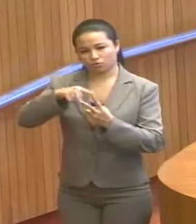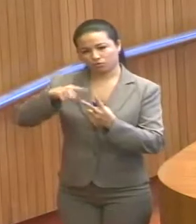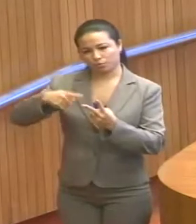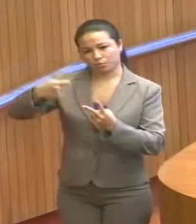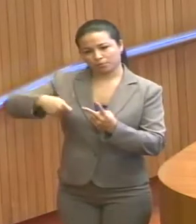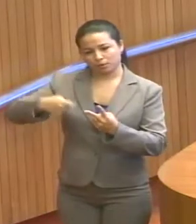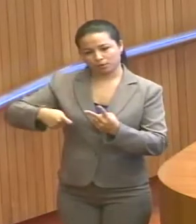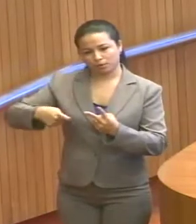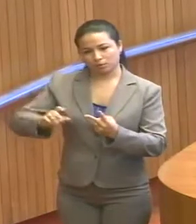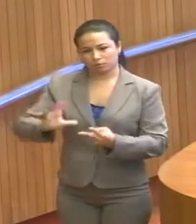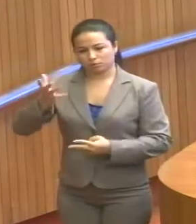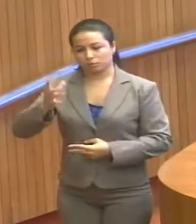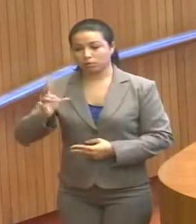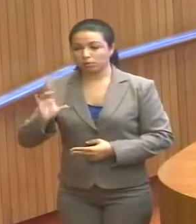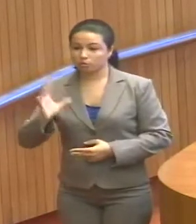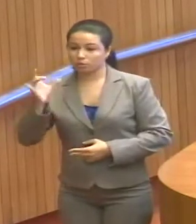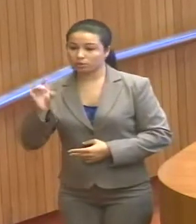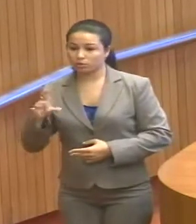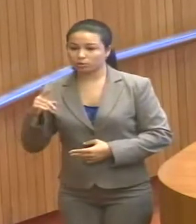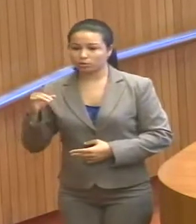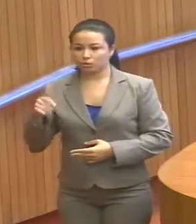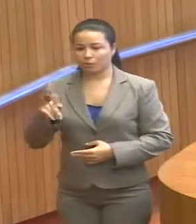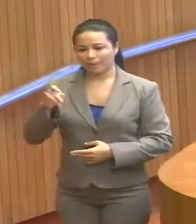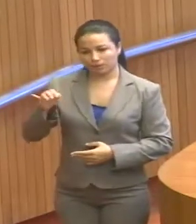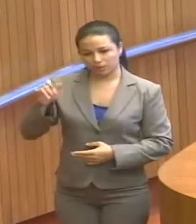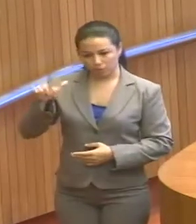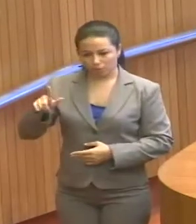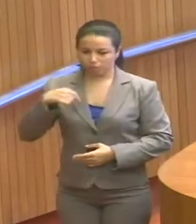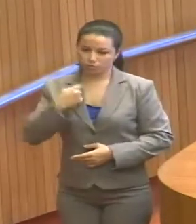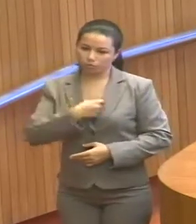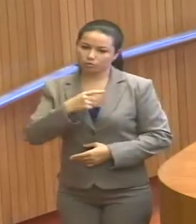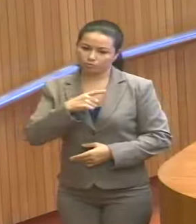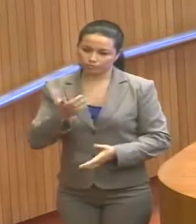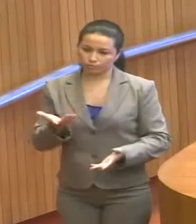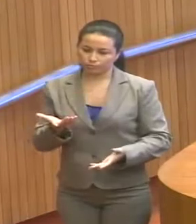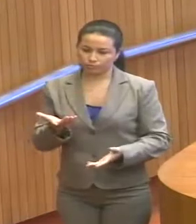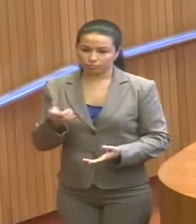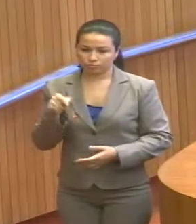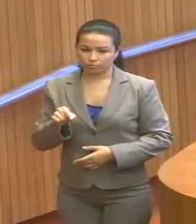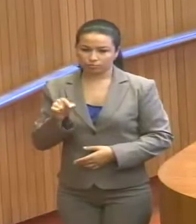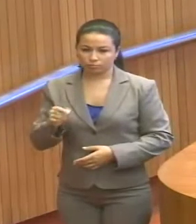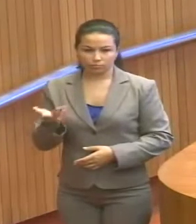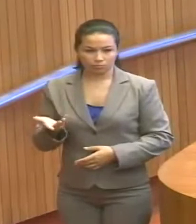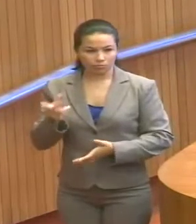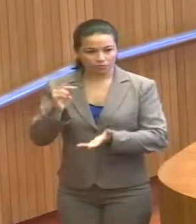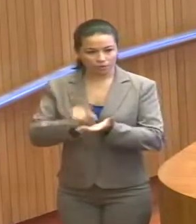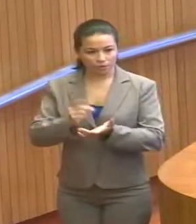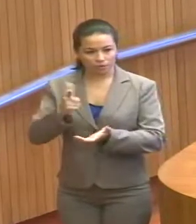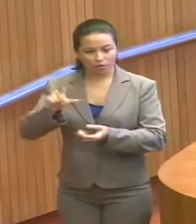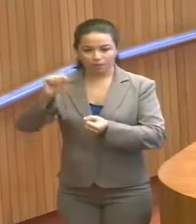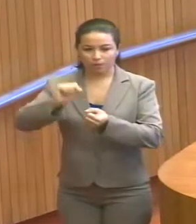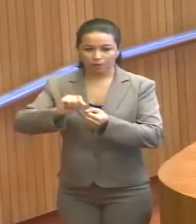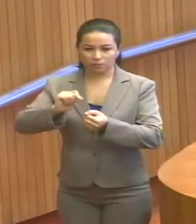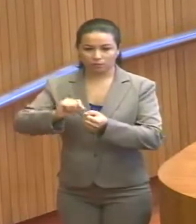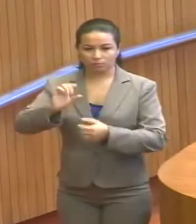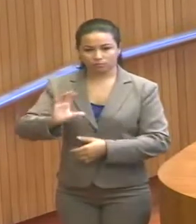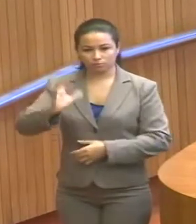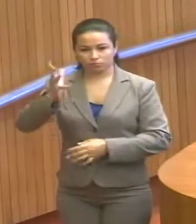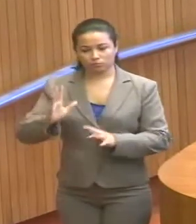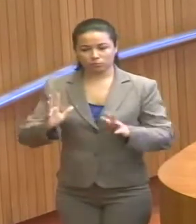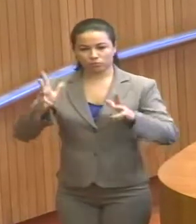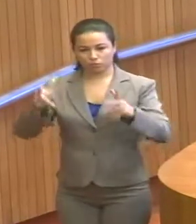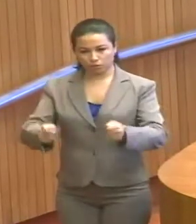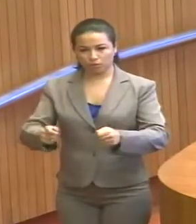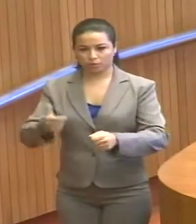precisam acontecer. Quando acontece de uma forma parcial, nós estamos, na verdade, não fazendo o cumprimento